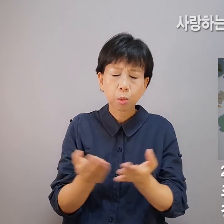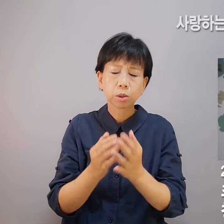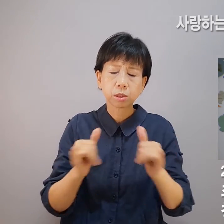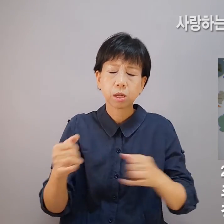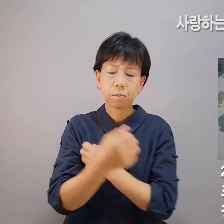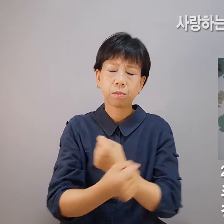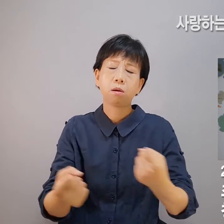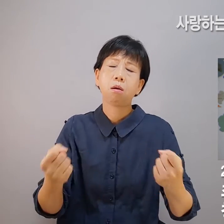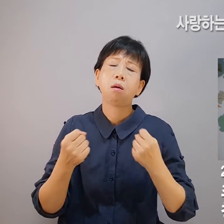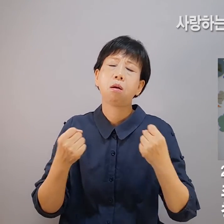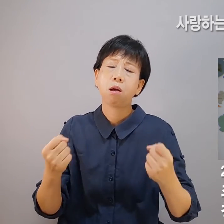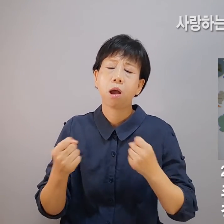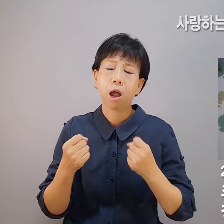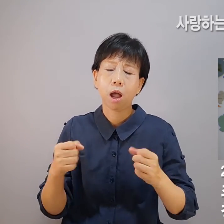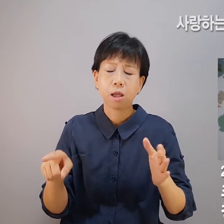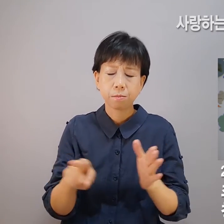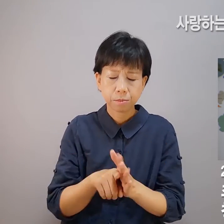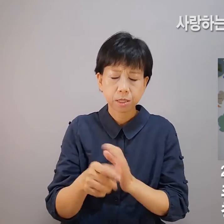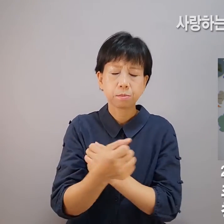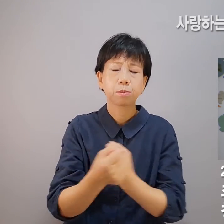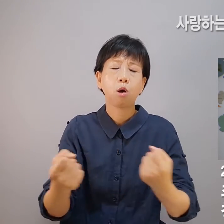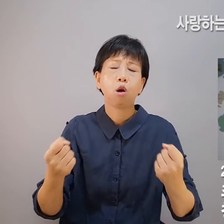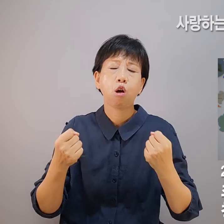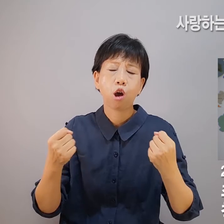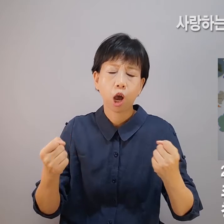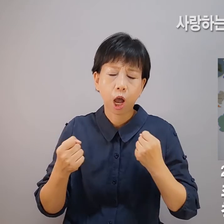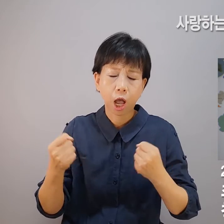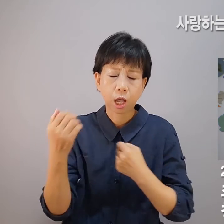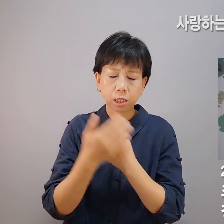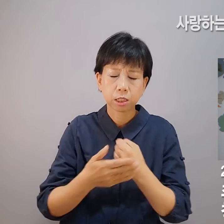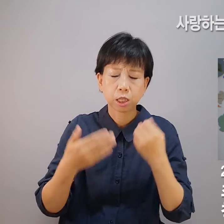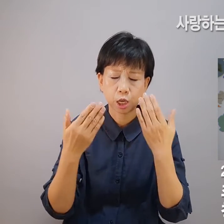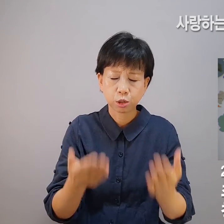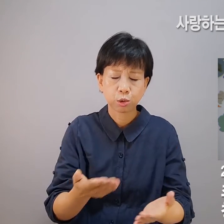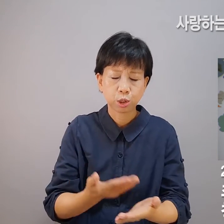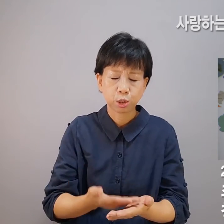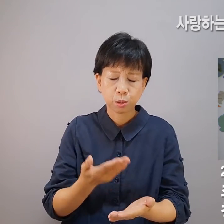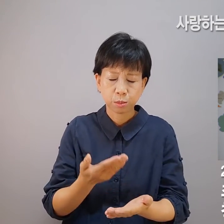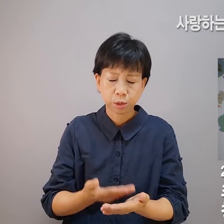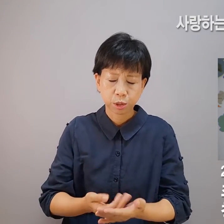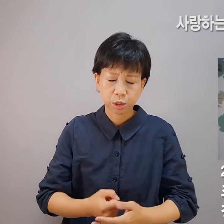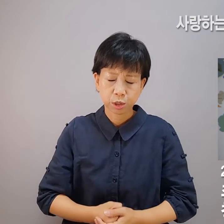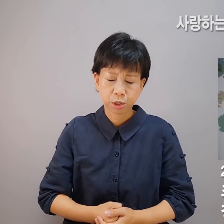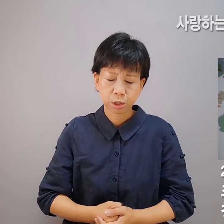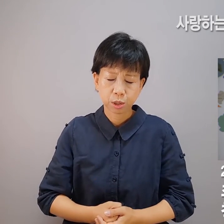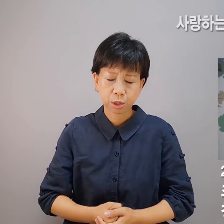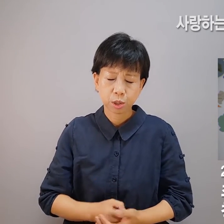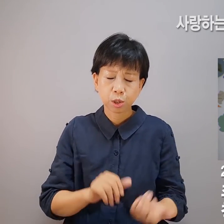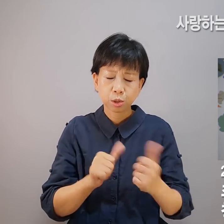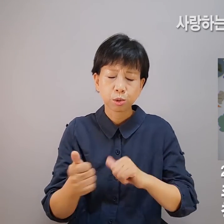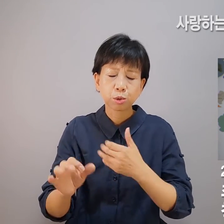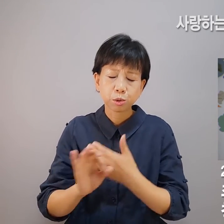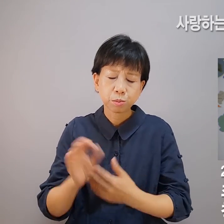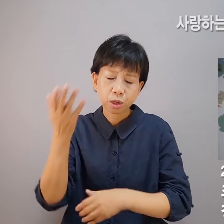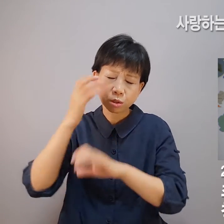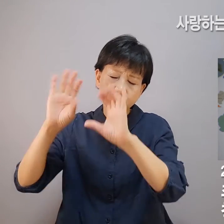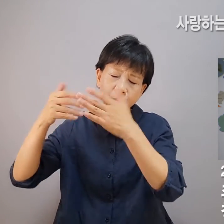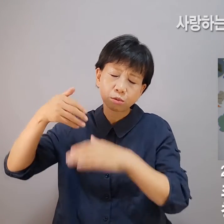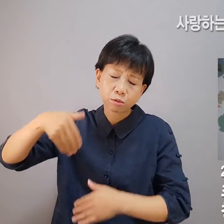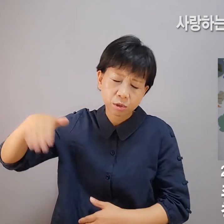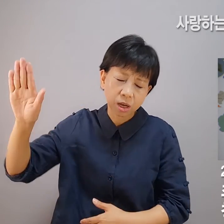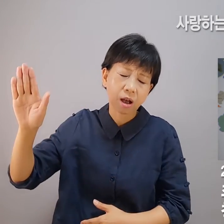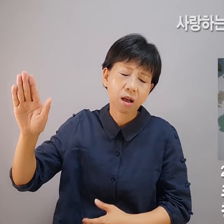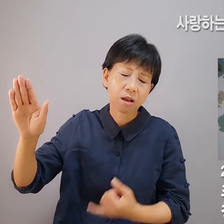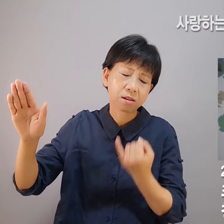모두가 건강할 수 있도록, 특별히 믿음도 건강할 수 있도록 은혜 더하여 주시옵소서. 물론 죽음은 천국 가겠지만